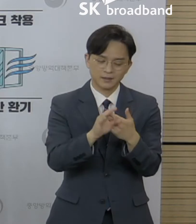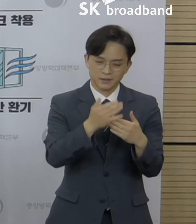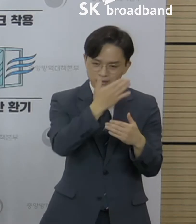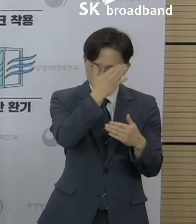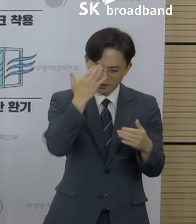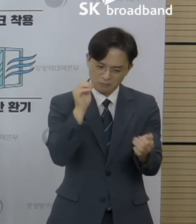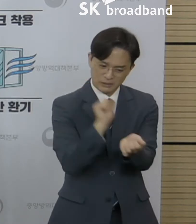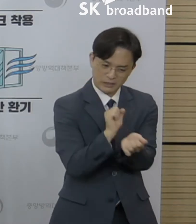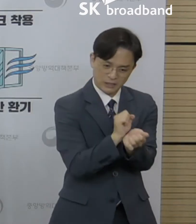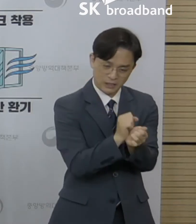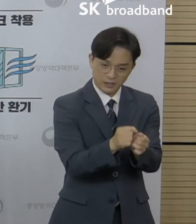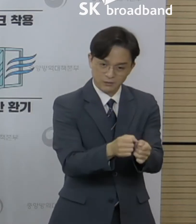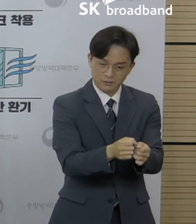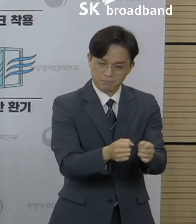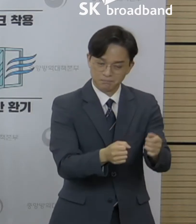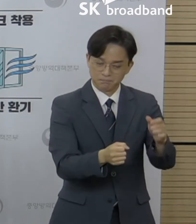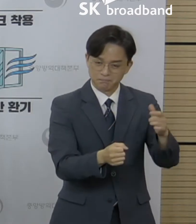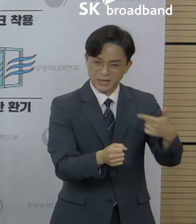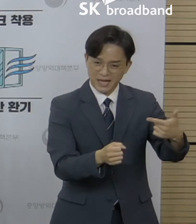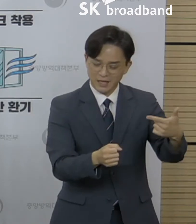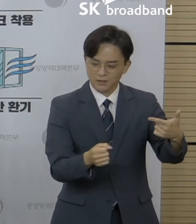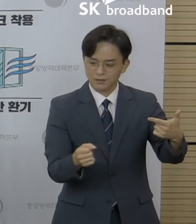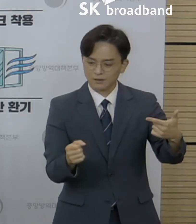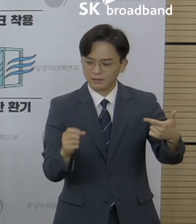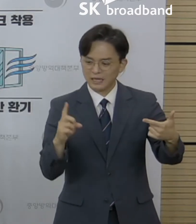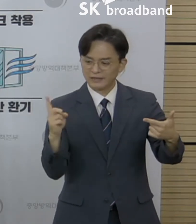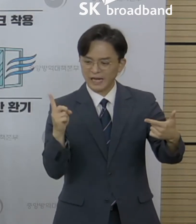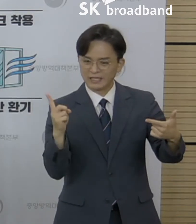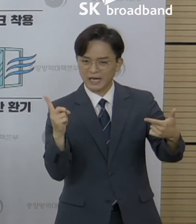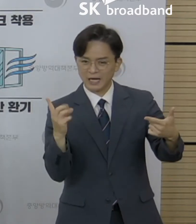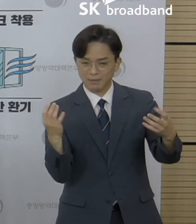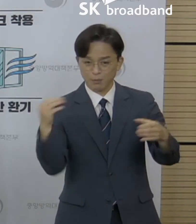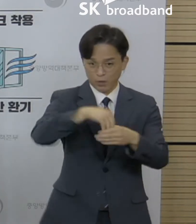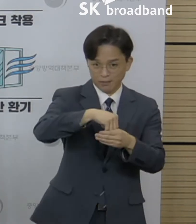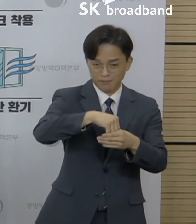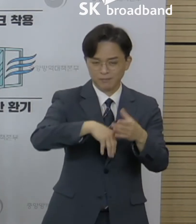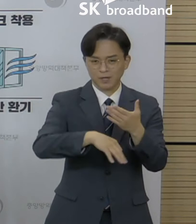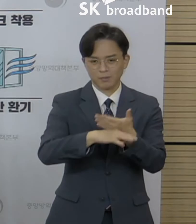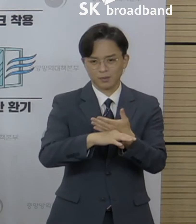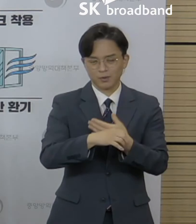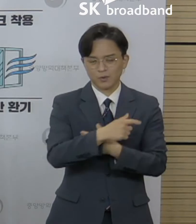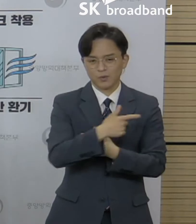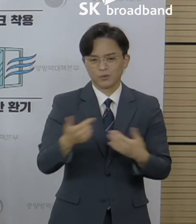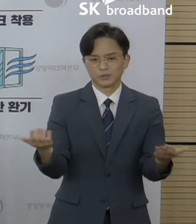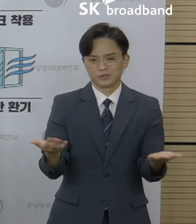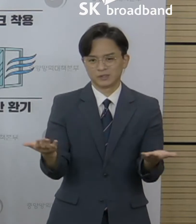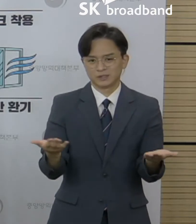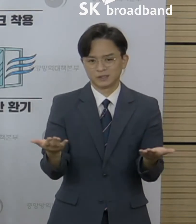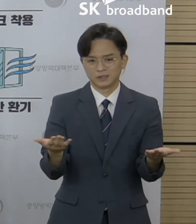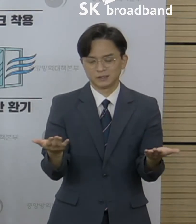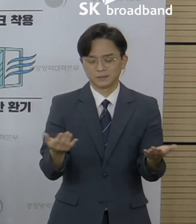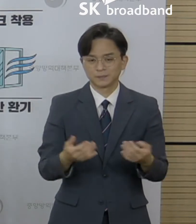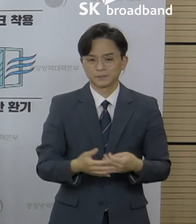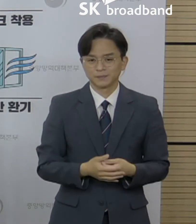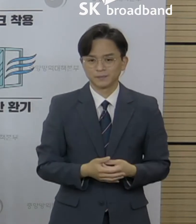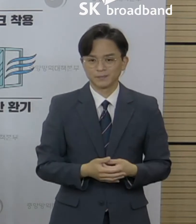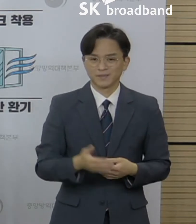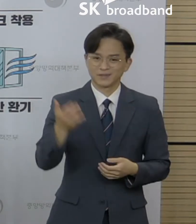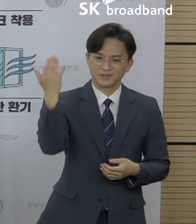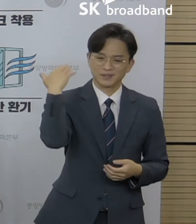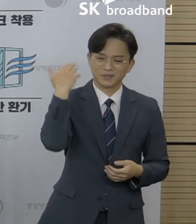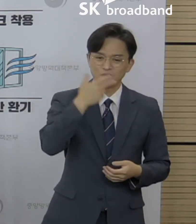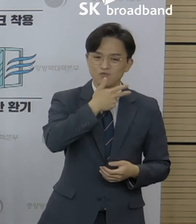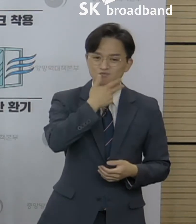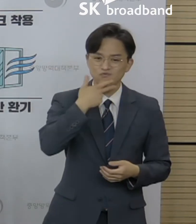전파력 자체가 기존의 코로나19보다도 40 내지 60%가 높다고 판단했던 알파